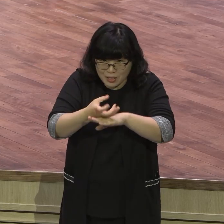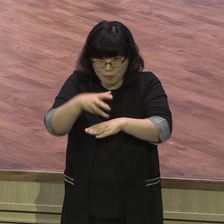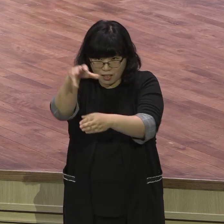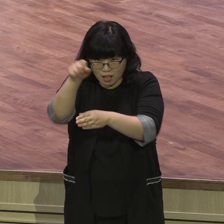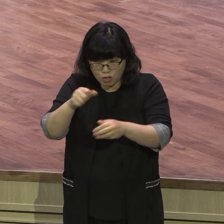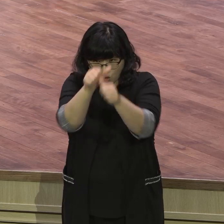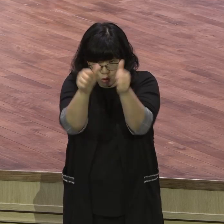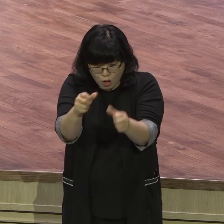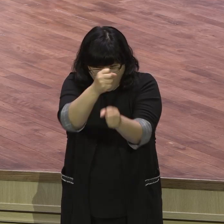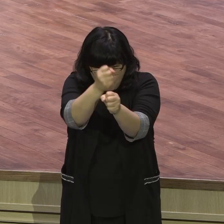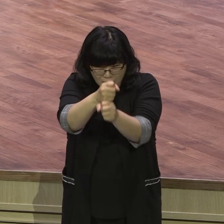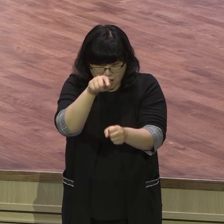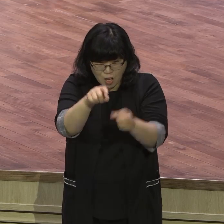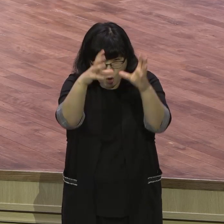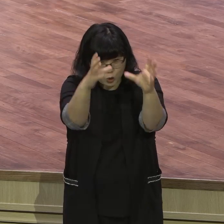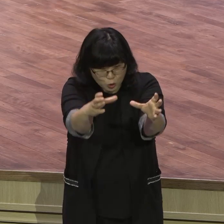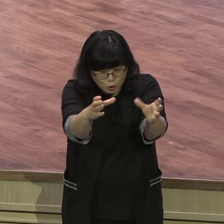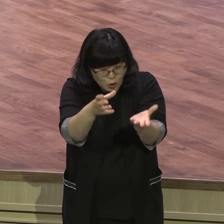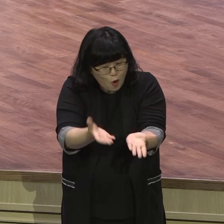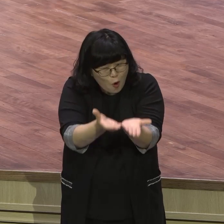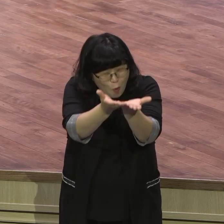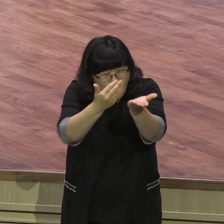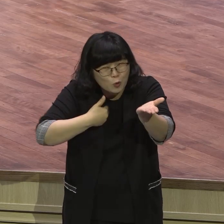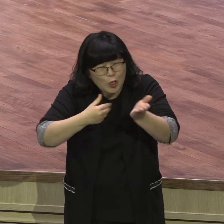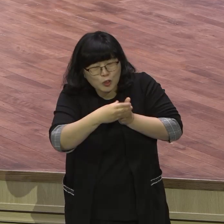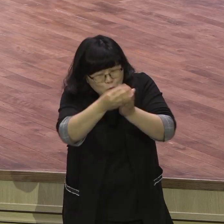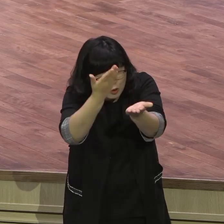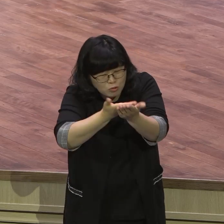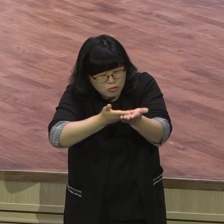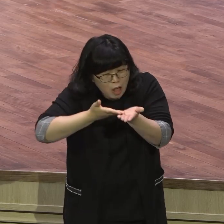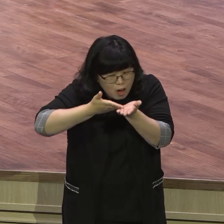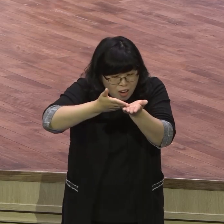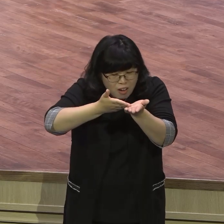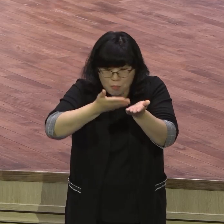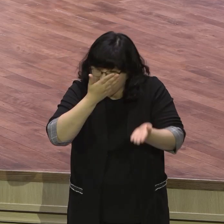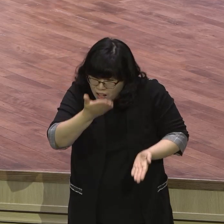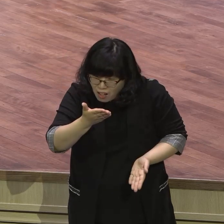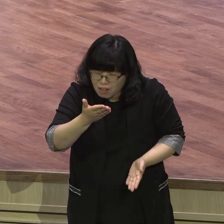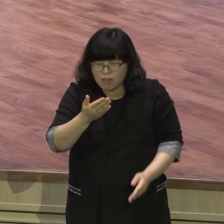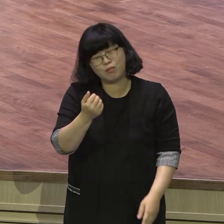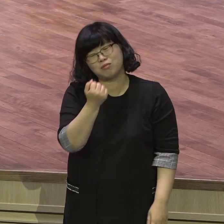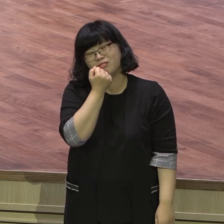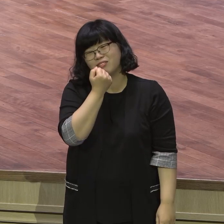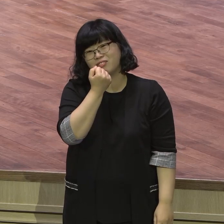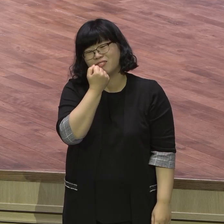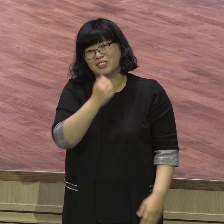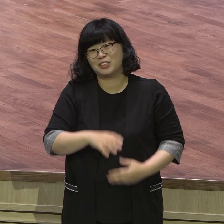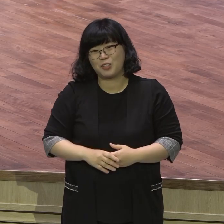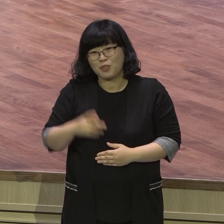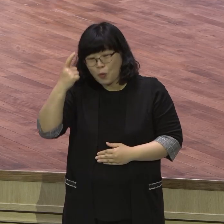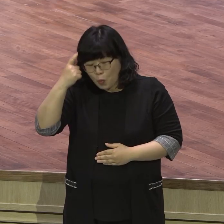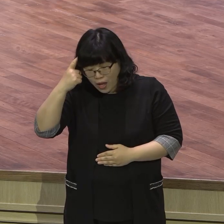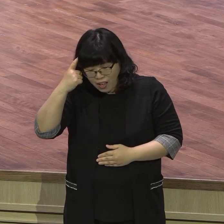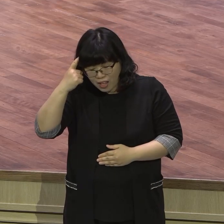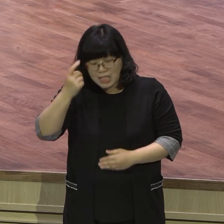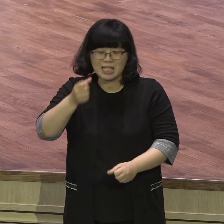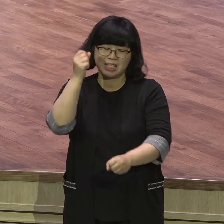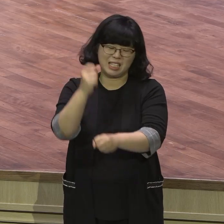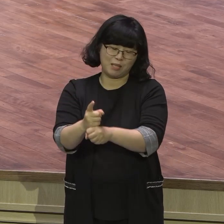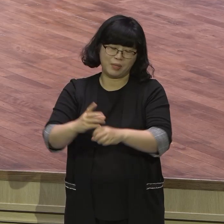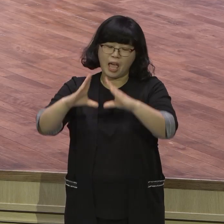이게 이제 이 체질들이 나온 겁니다. 이게 애국에서 우상승배 문화 속에 살던 체질이 나온 거예요. 그런데